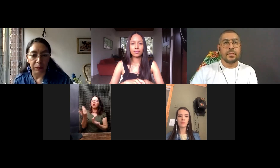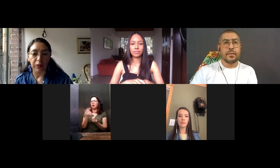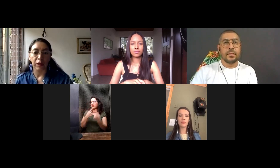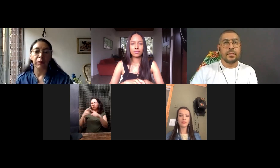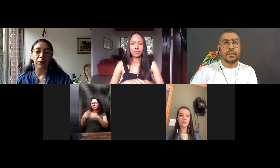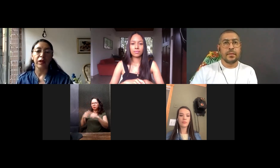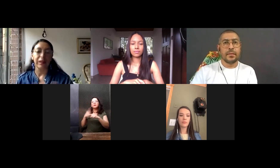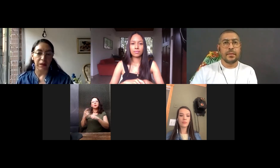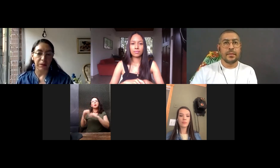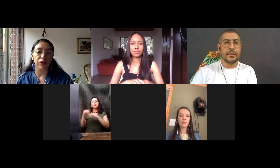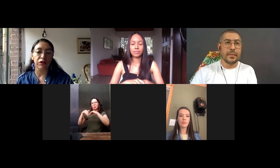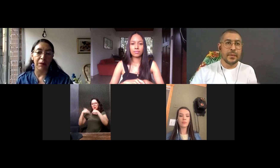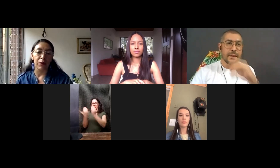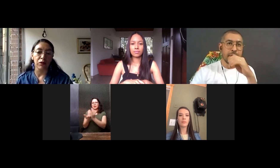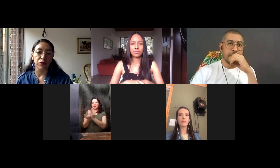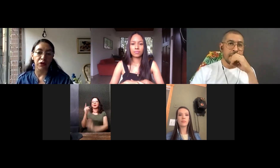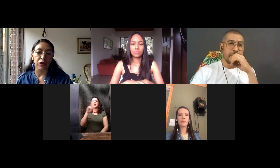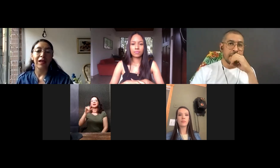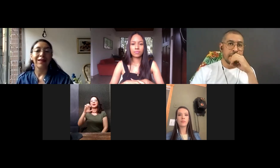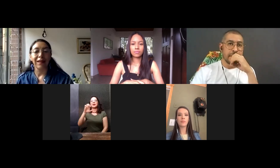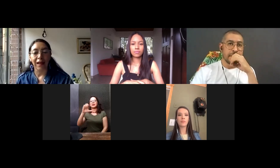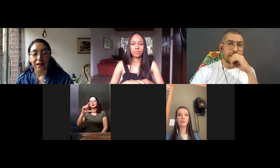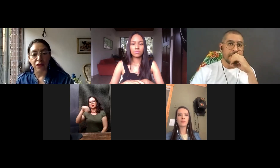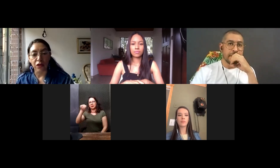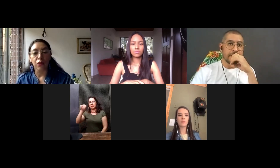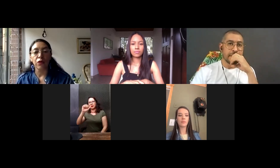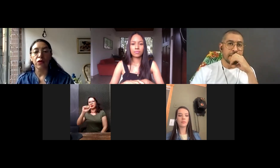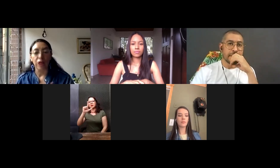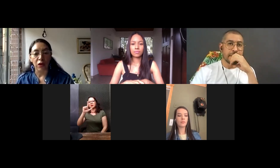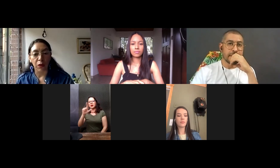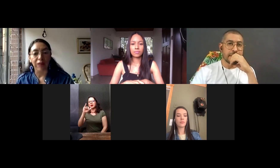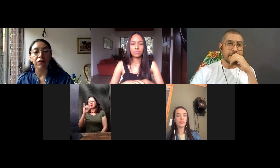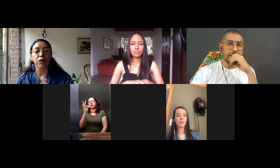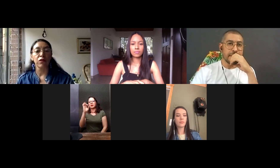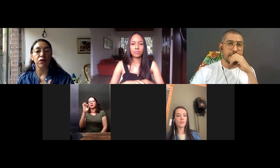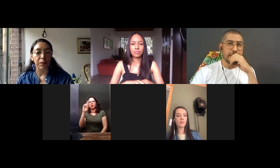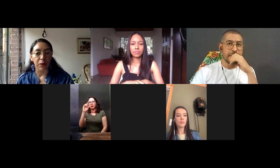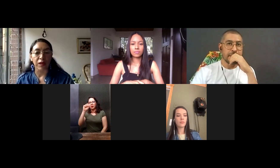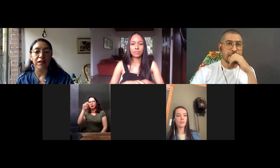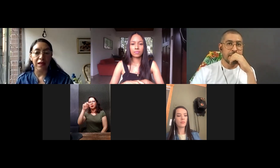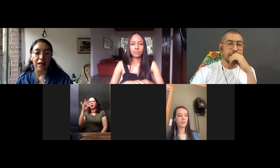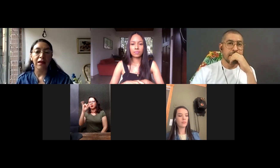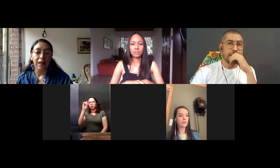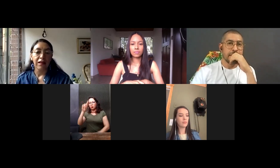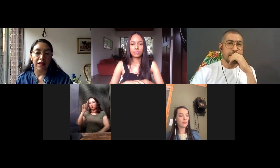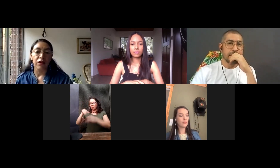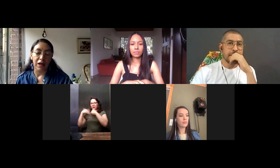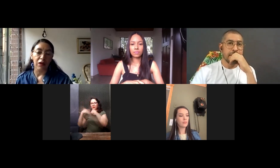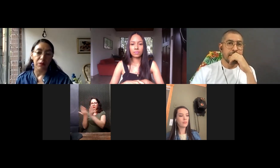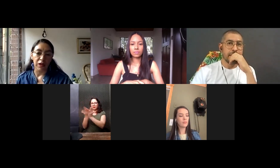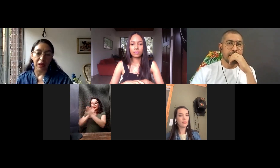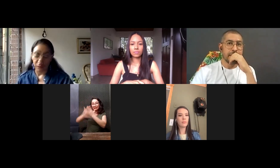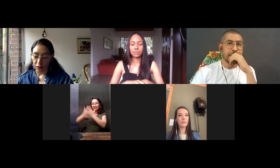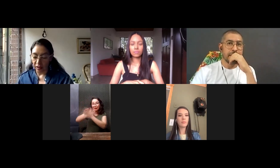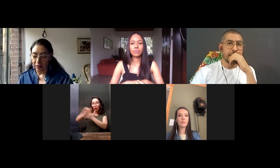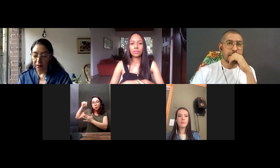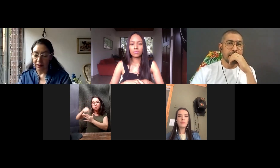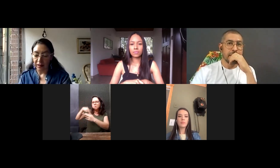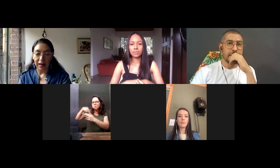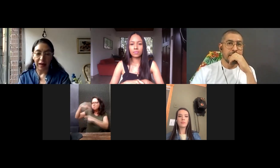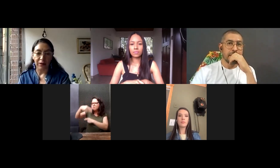señaliteratura, por ejemplo, en términos de la producción de narración, de cuentos, de poesía dentro de la comunidad